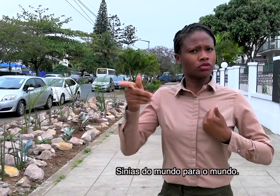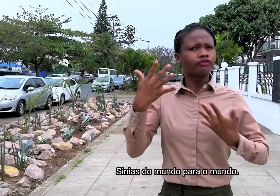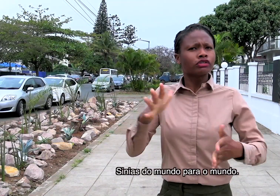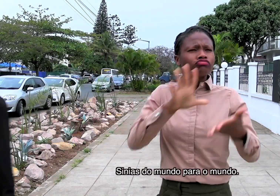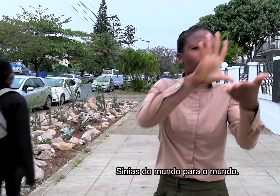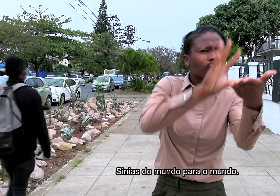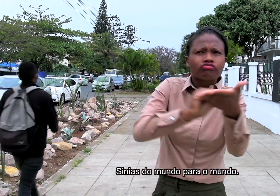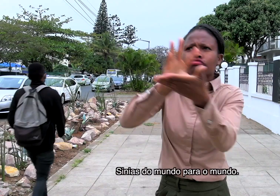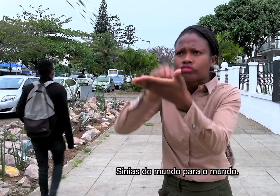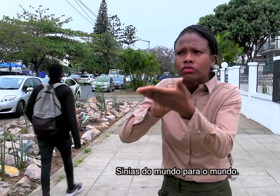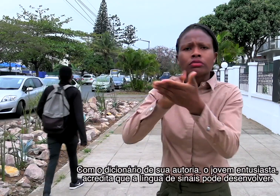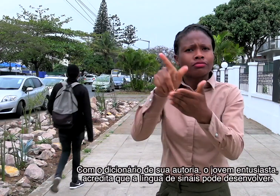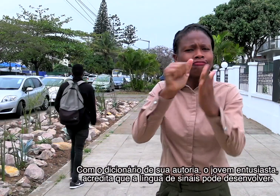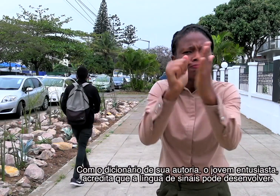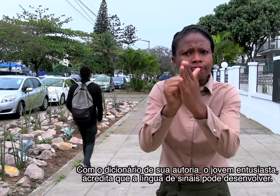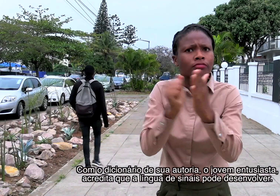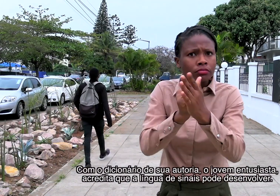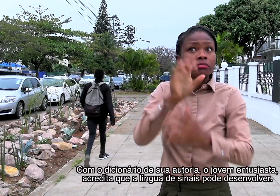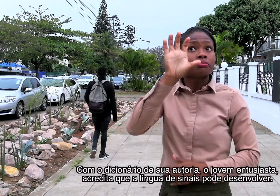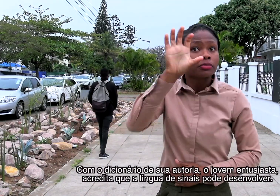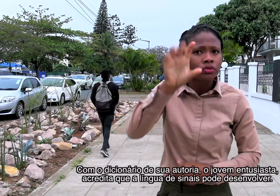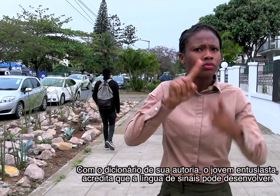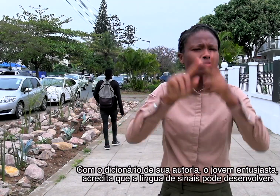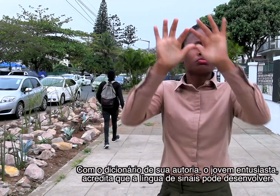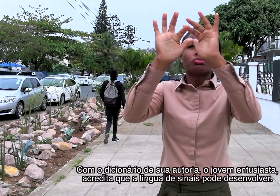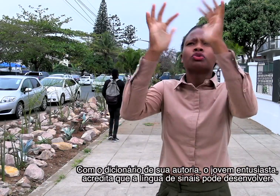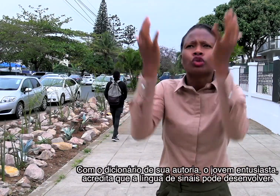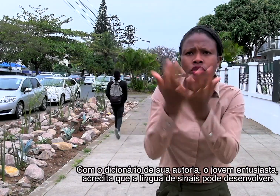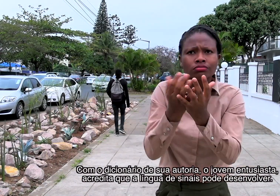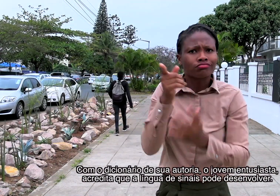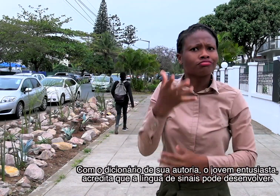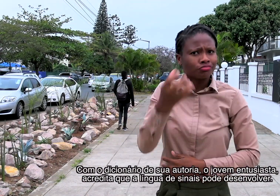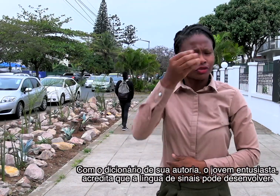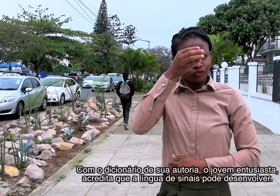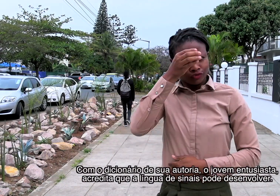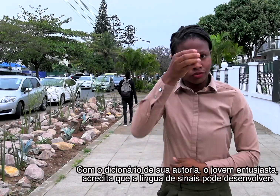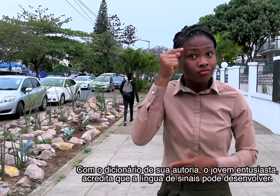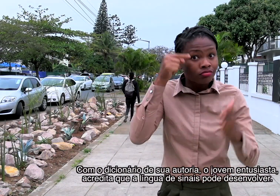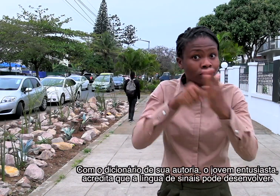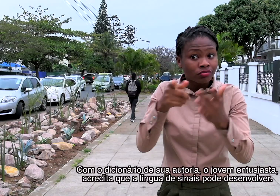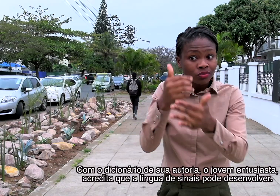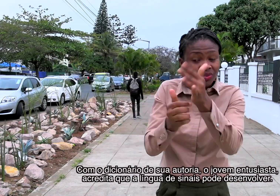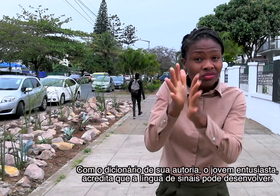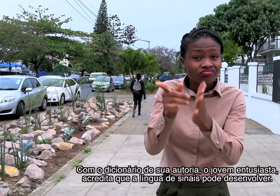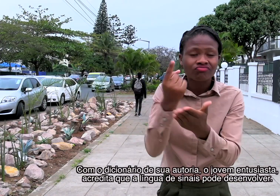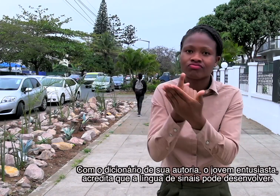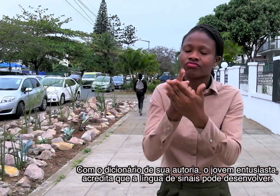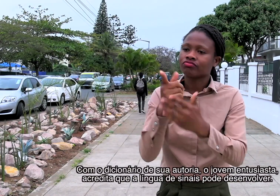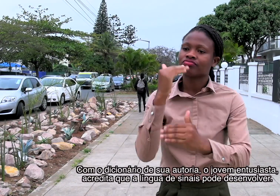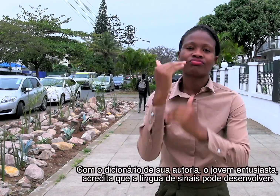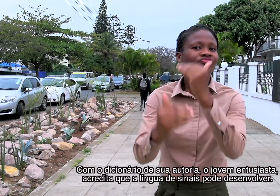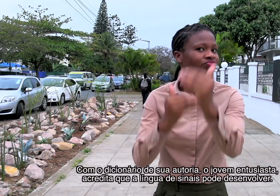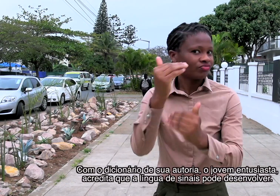Sinais do mundo para o mundo. Com um dicionário de sua autoria, o jovem entusiasta acredita que a língua de sinais